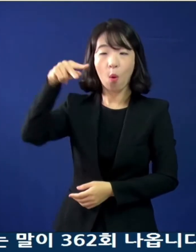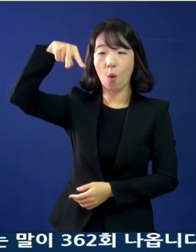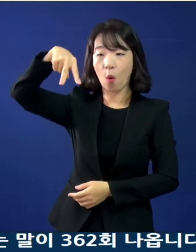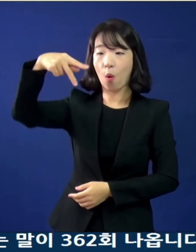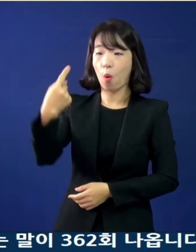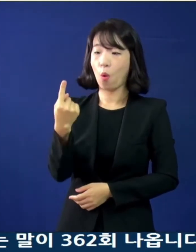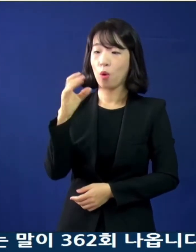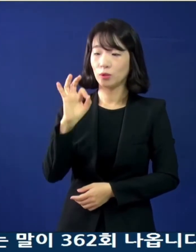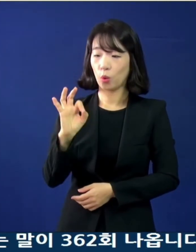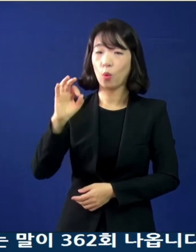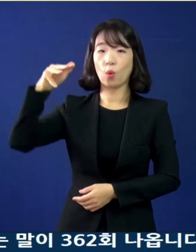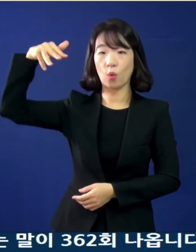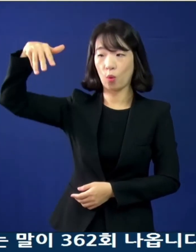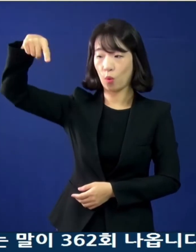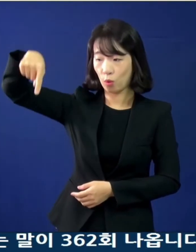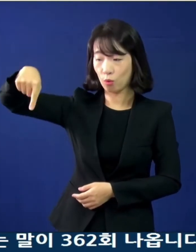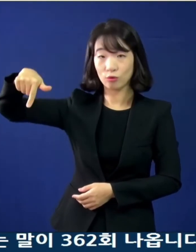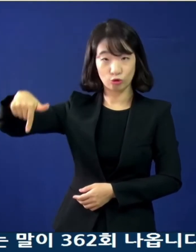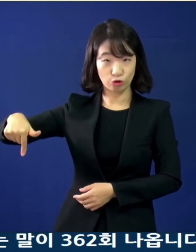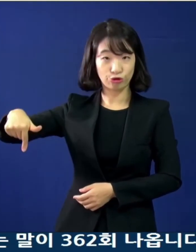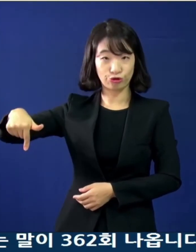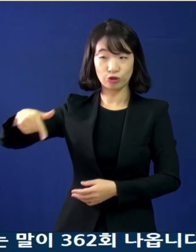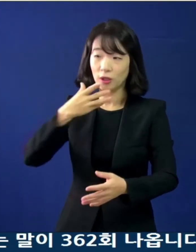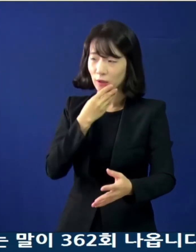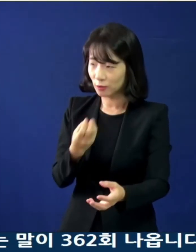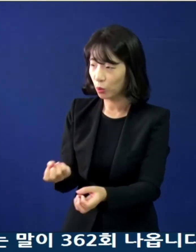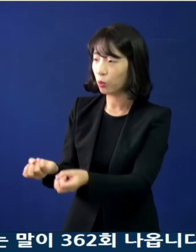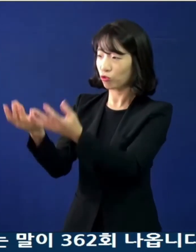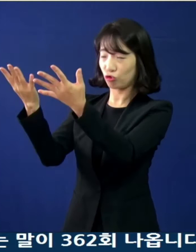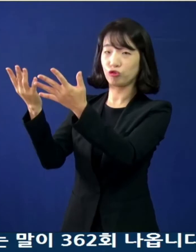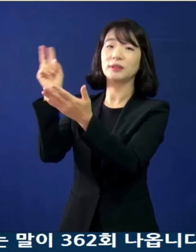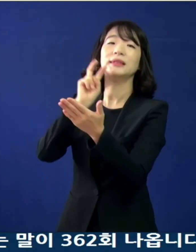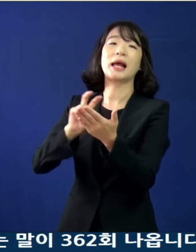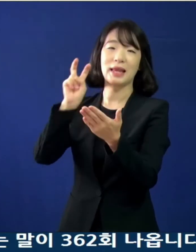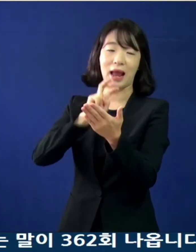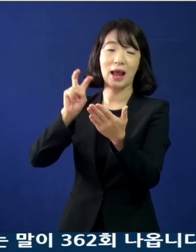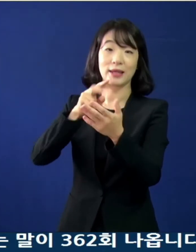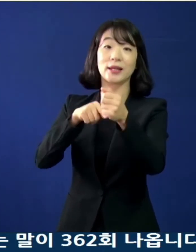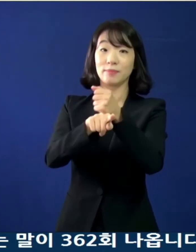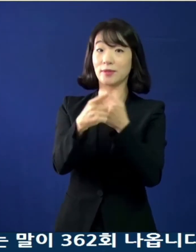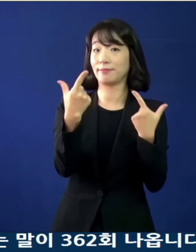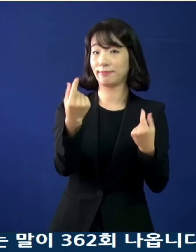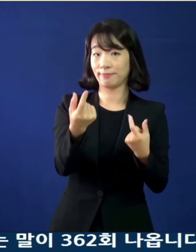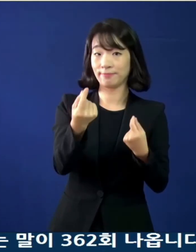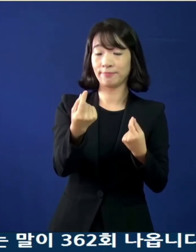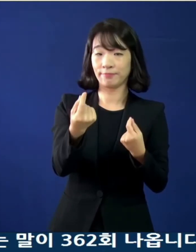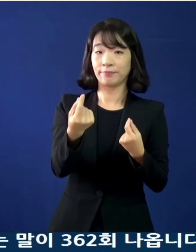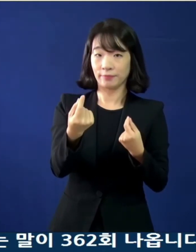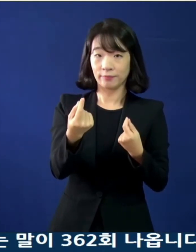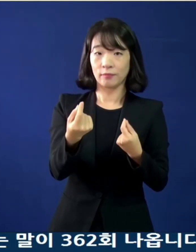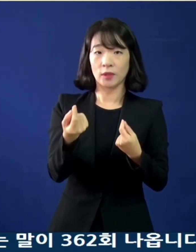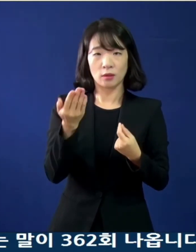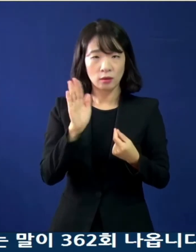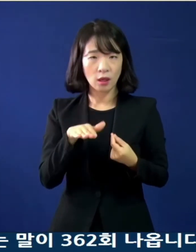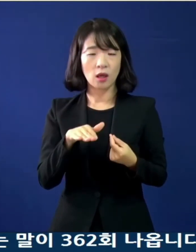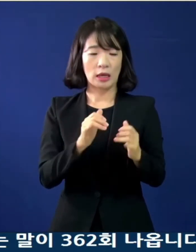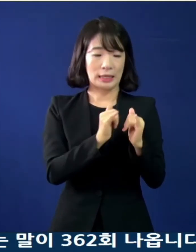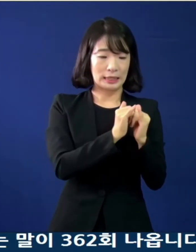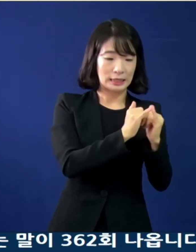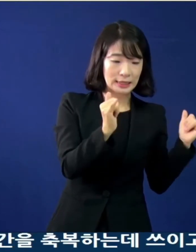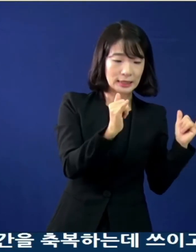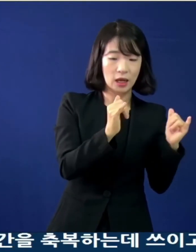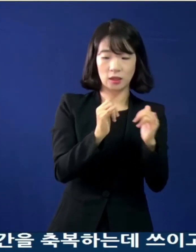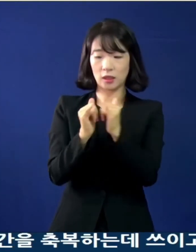하나님을 높이는 거, 우리로 말하면 찬양이다, 이렇게 바꾸셔도 문제가 없습니다. 근데 의외로 인간이